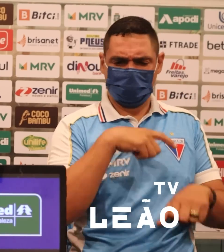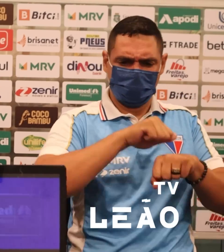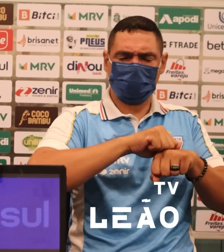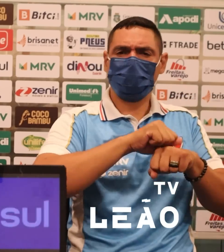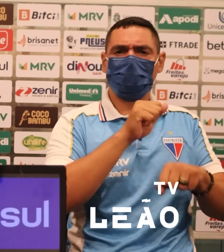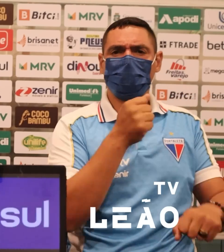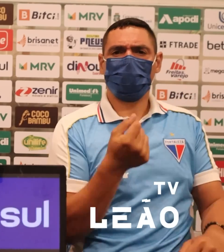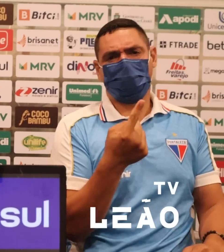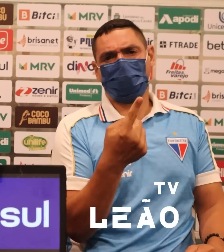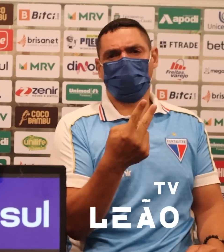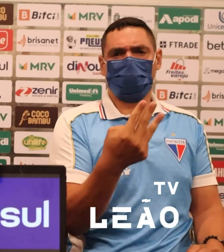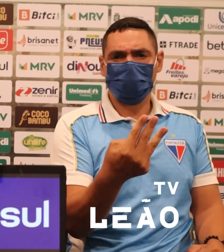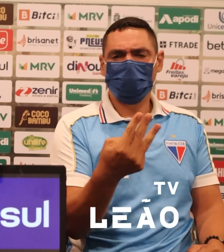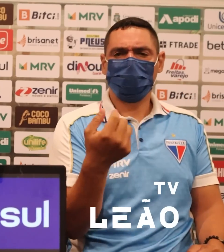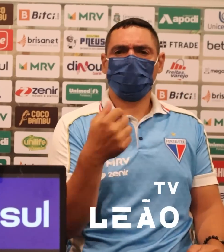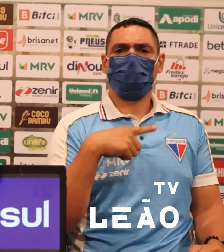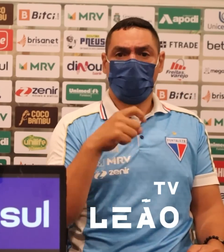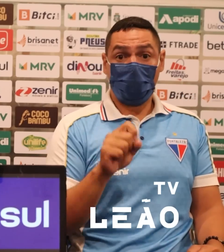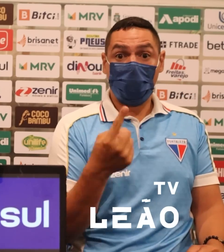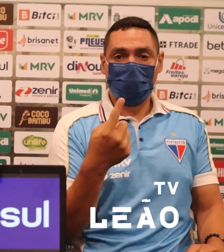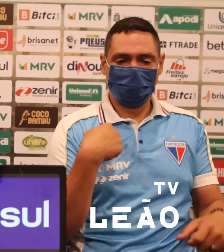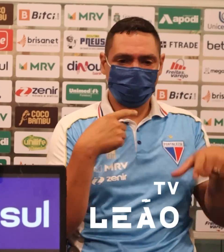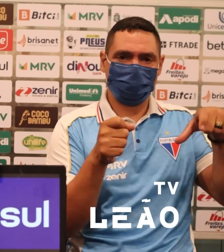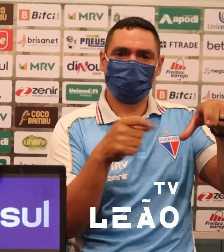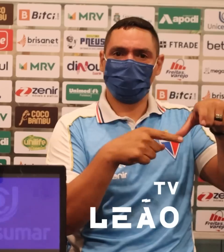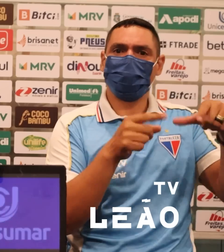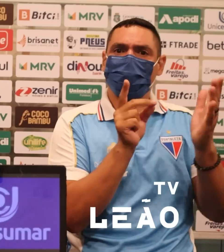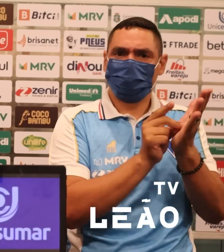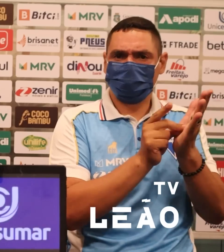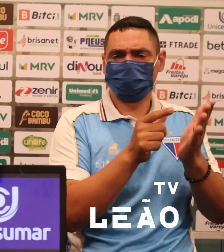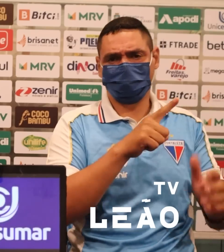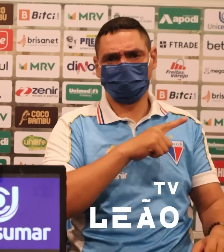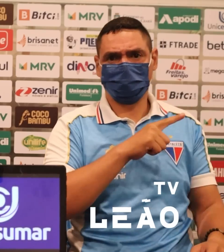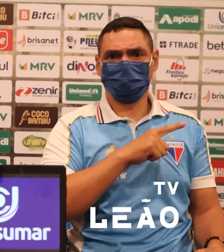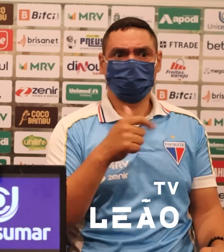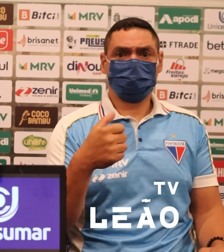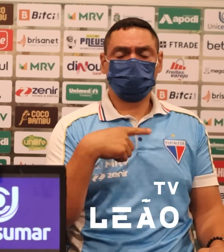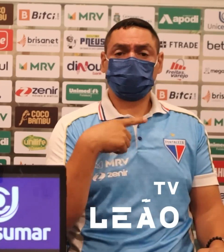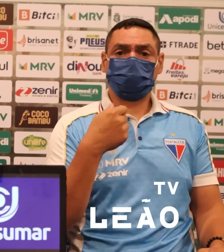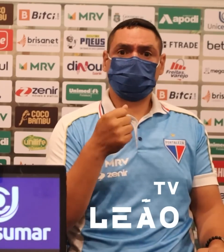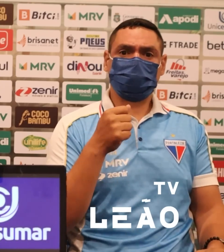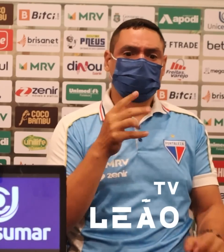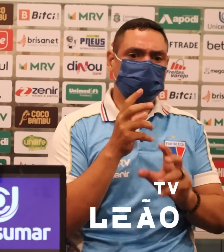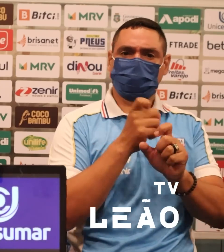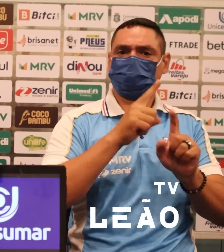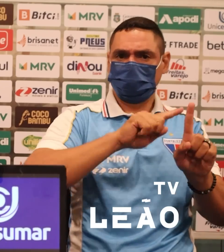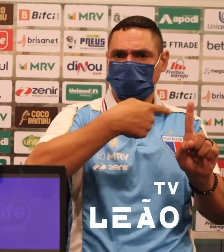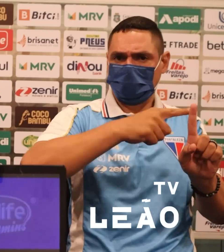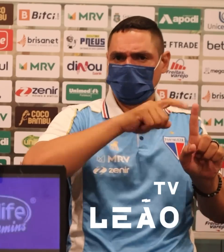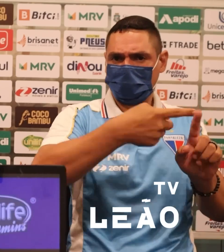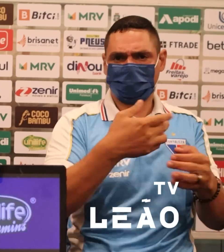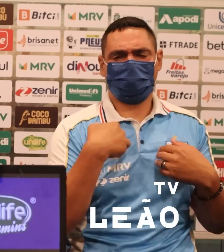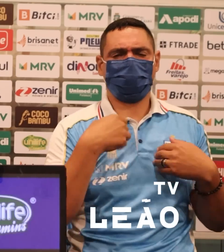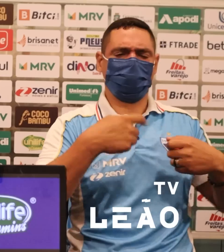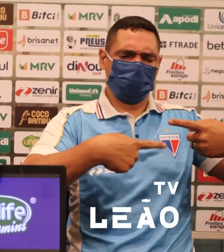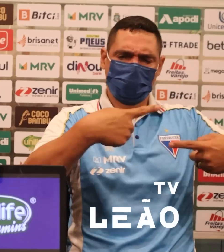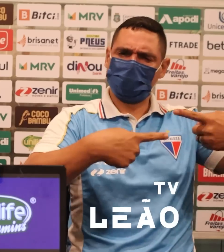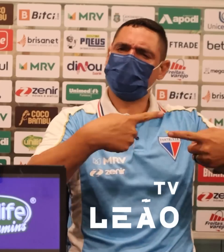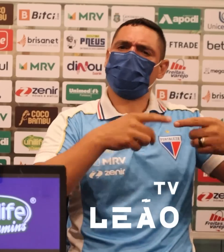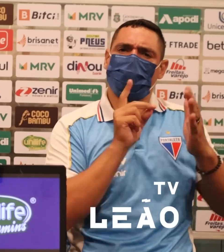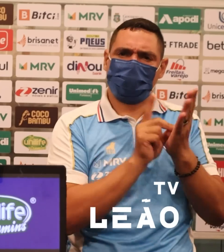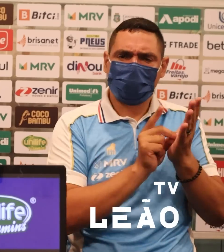tres situaciones, una fue gol. Adversario también, no creó muchas situaciones, fue muy